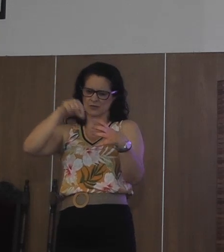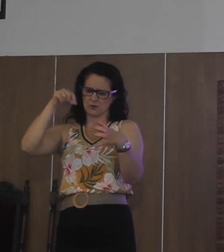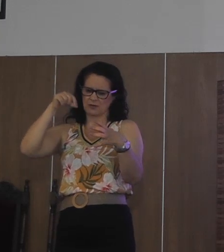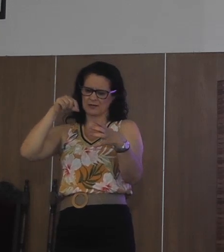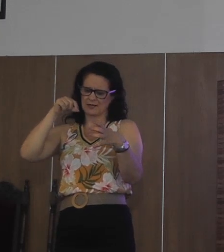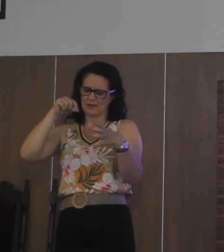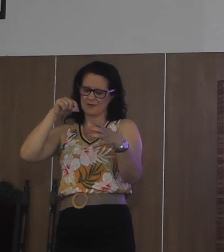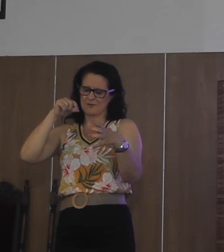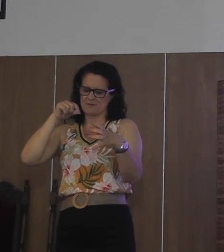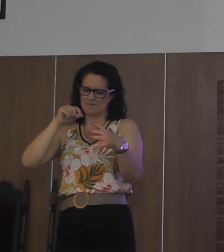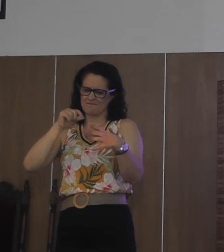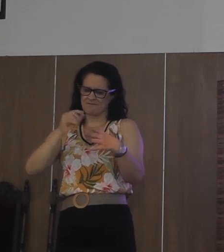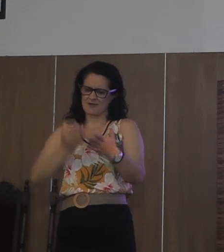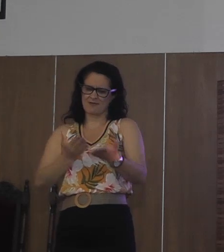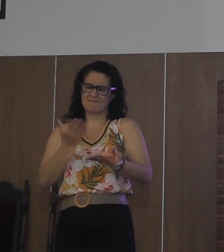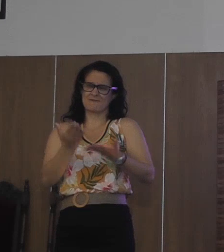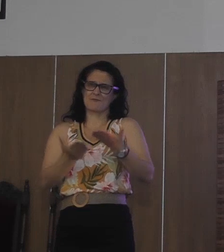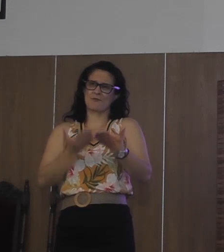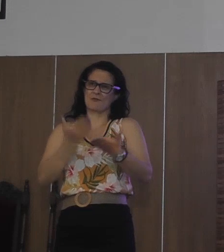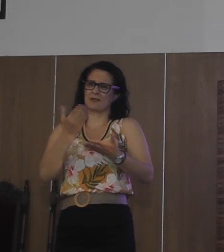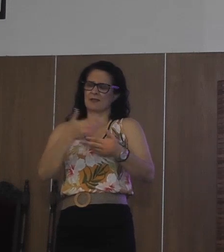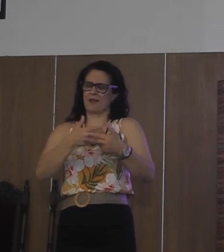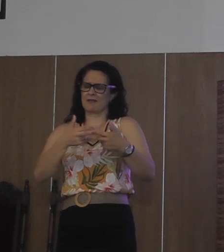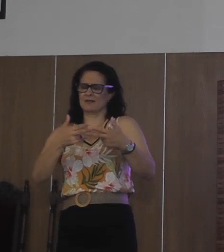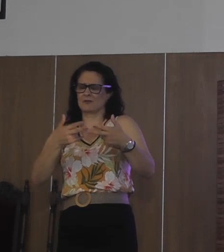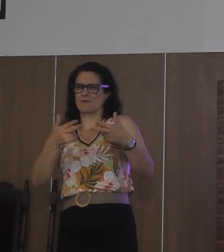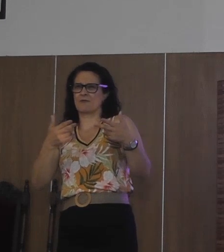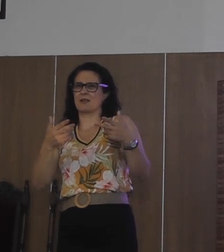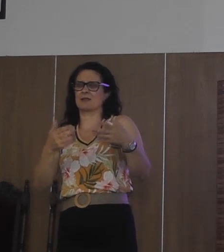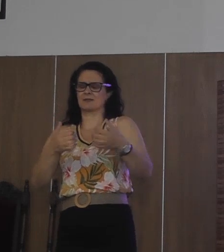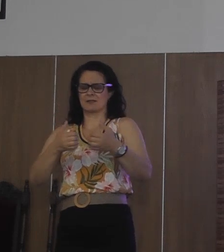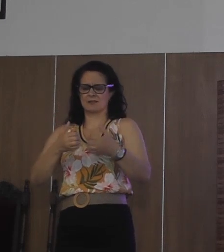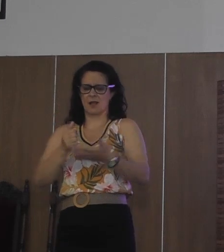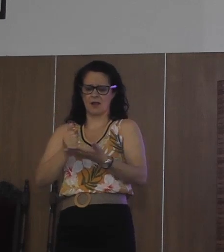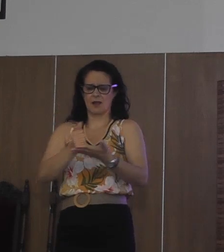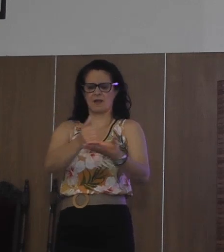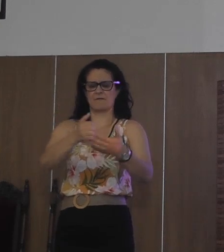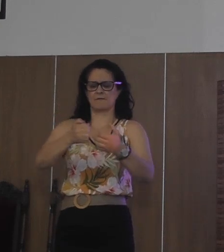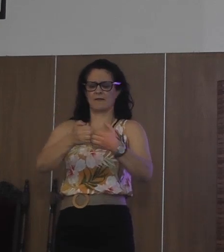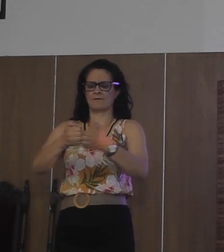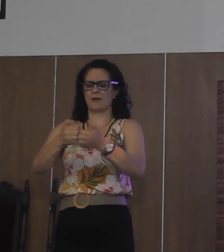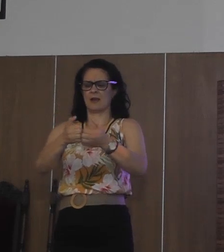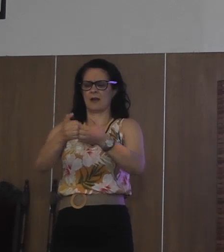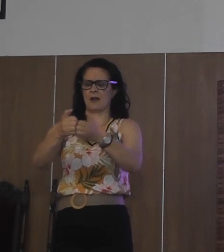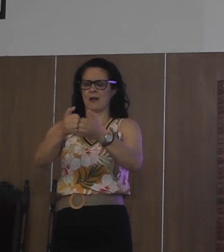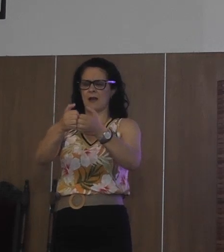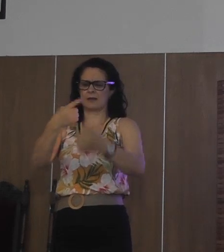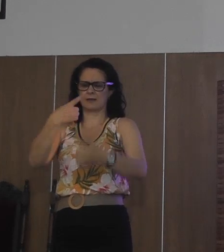Carregava a arca do concerto, ia adiante do povo quando Deus ordenava.